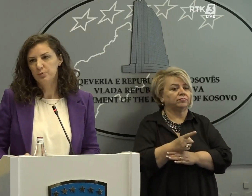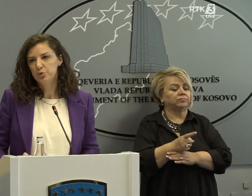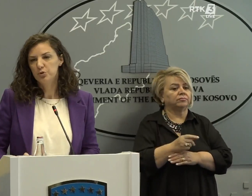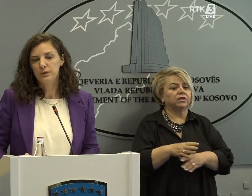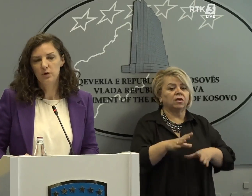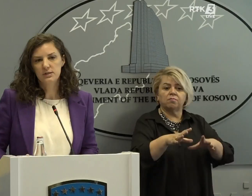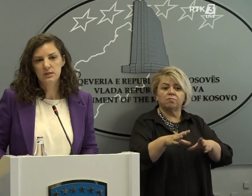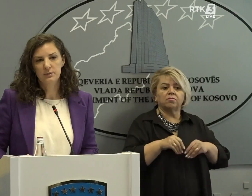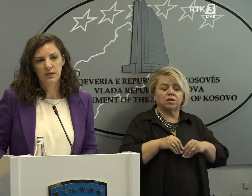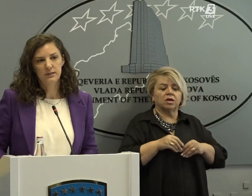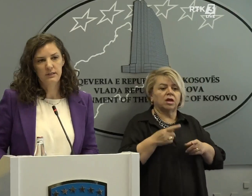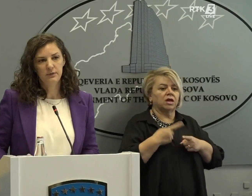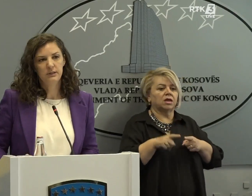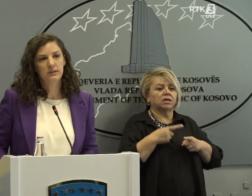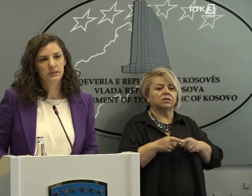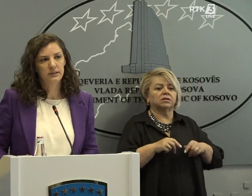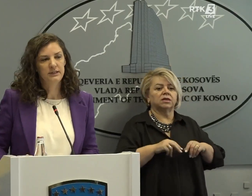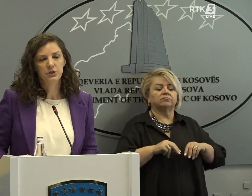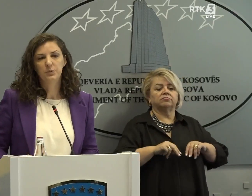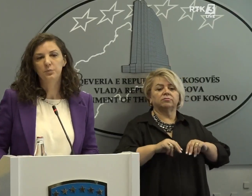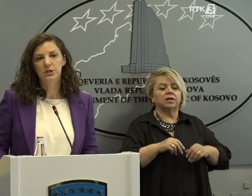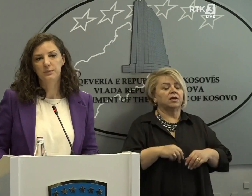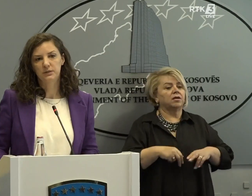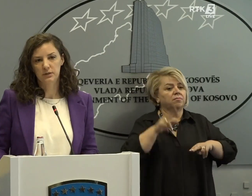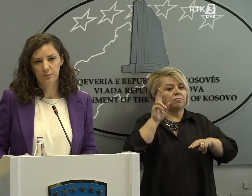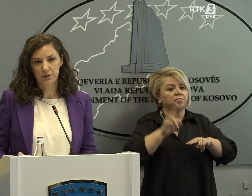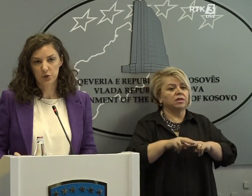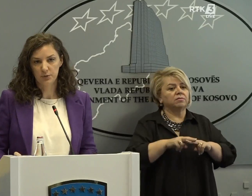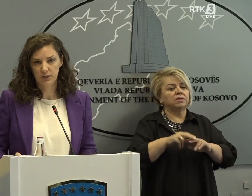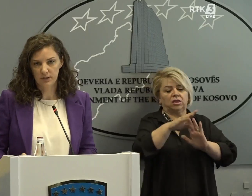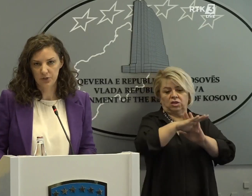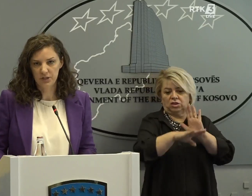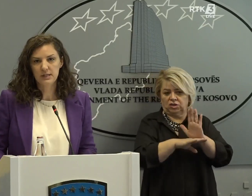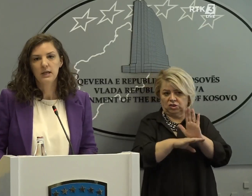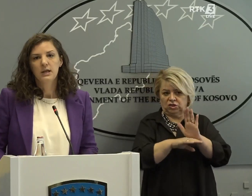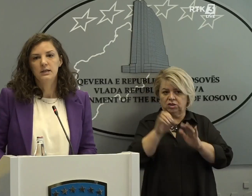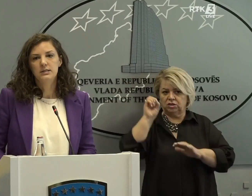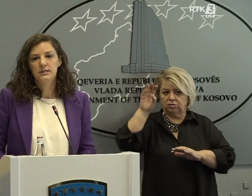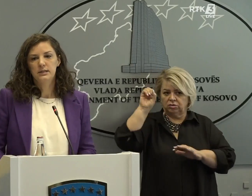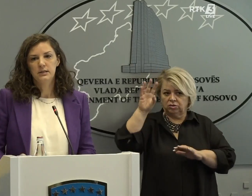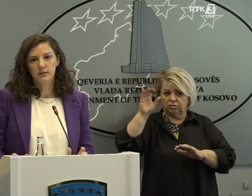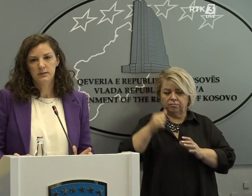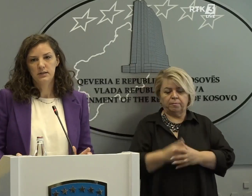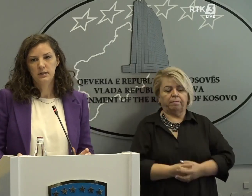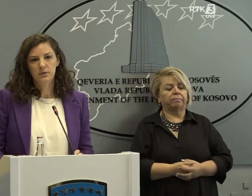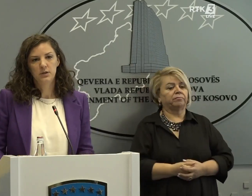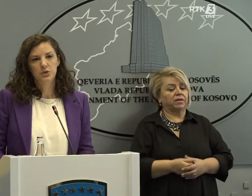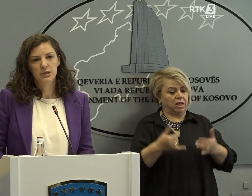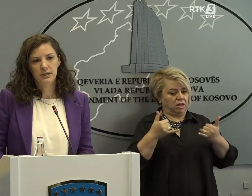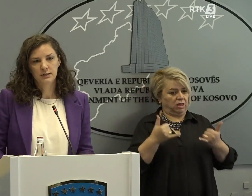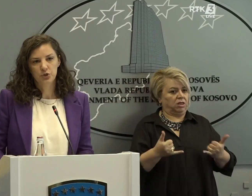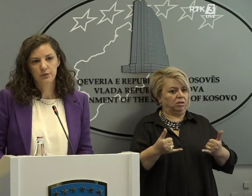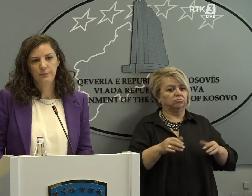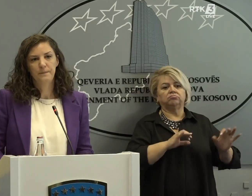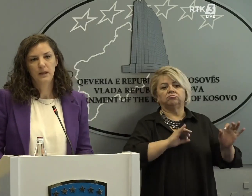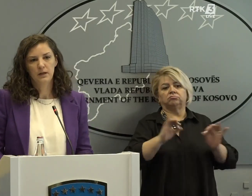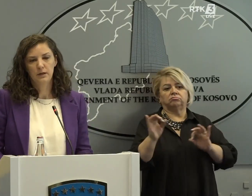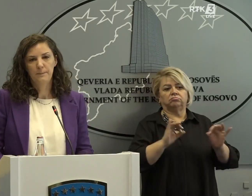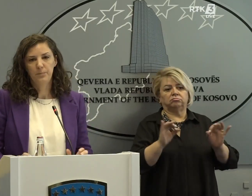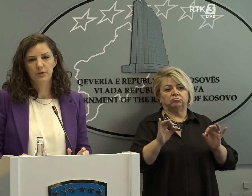i përmbushur me rastin e miratimit të ligjit për burime të ripërtrishme të energjisë, i cili tani më është i